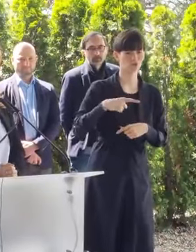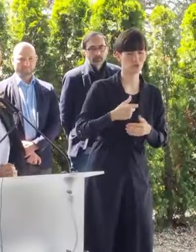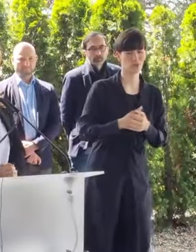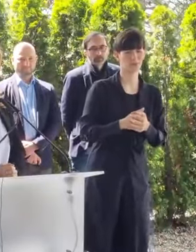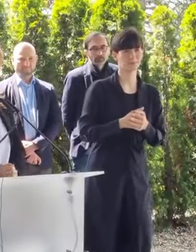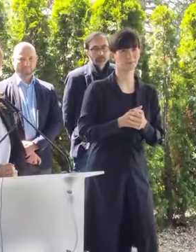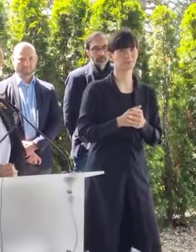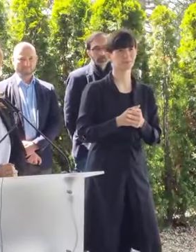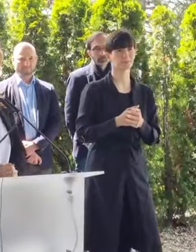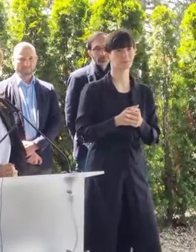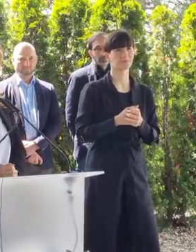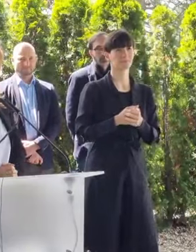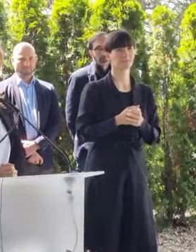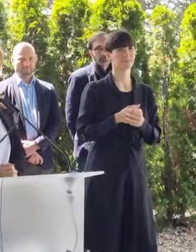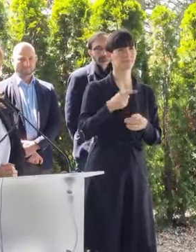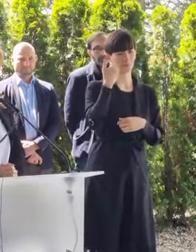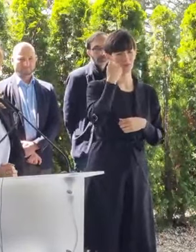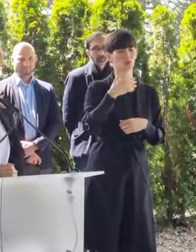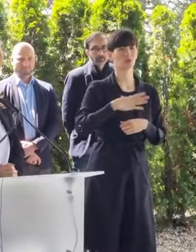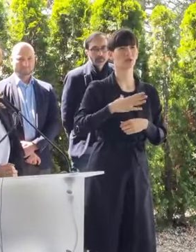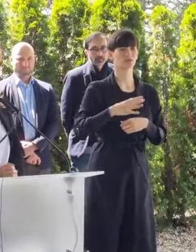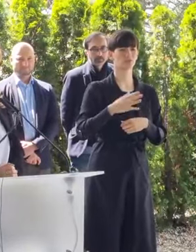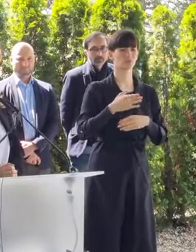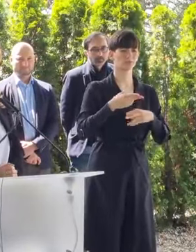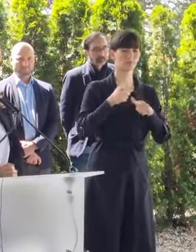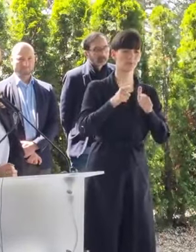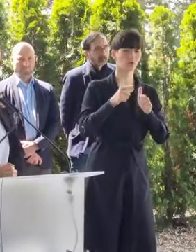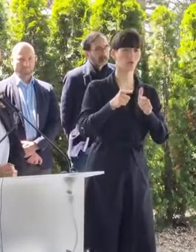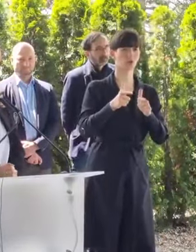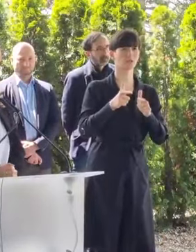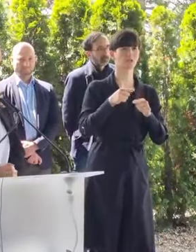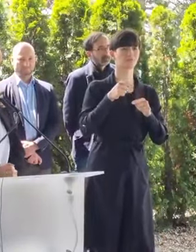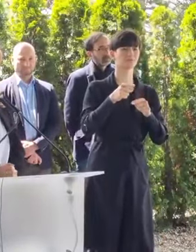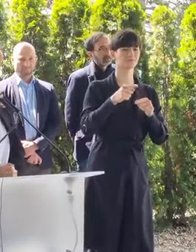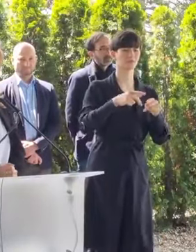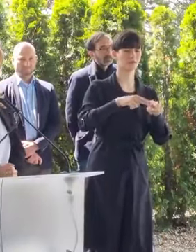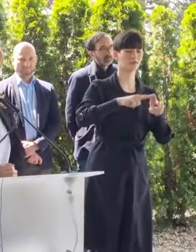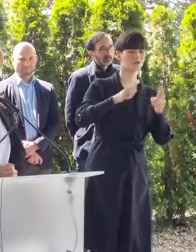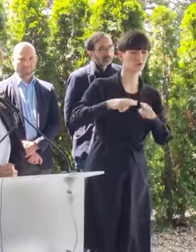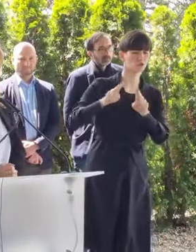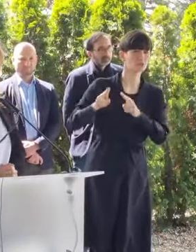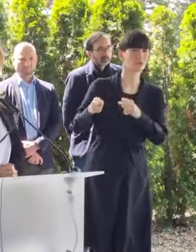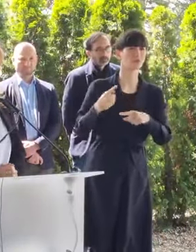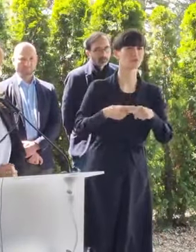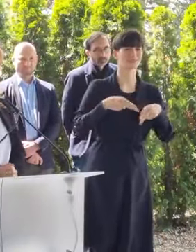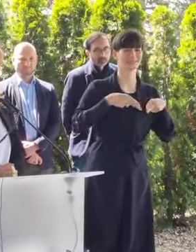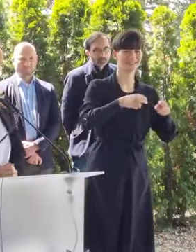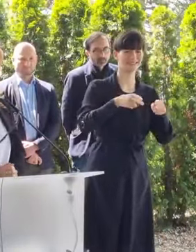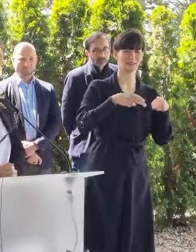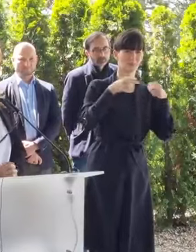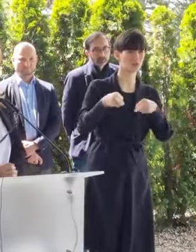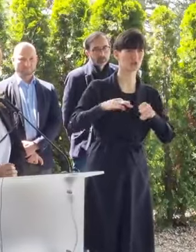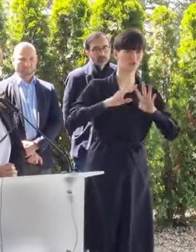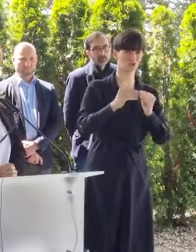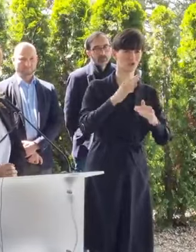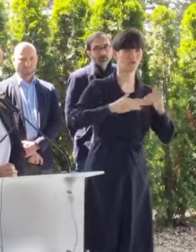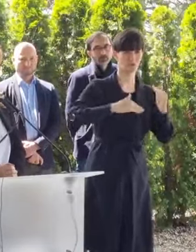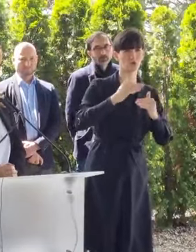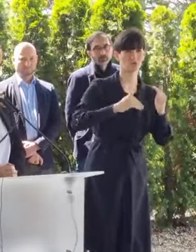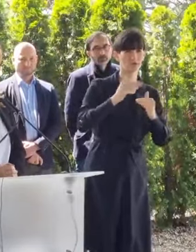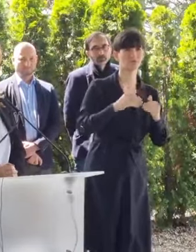aby sa posilnila infraštruktúra na východe Slovenska, pretože naozaj veľa pomoci aj v budúcnosti bude smerovať